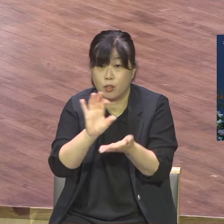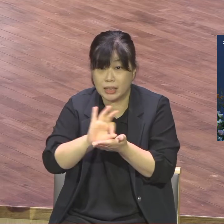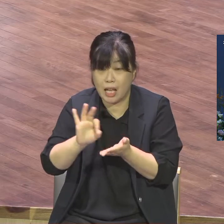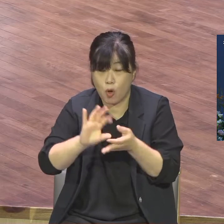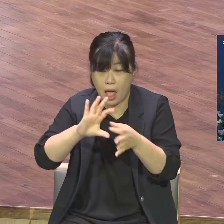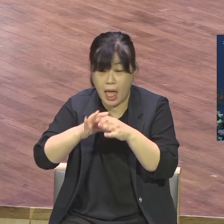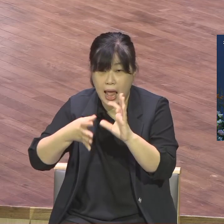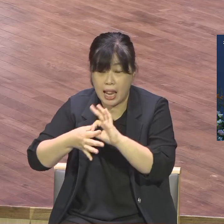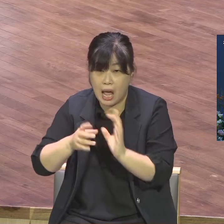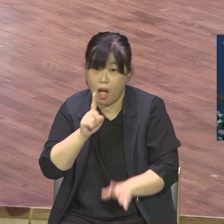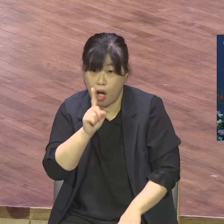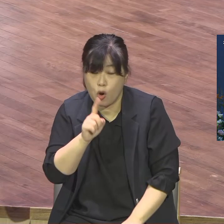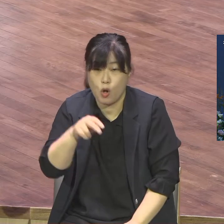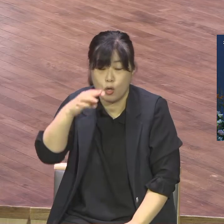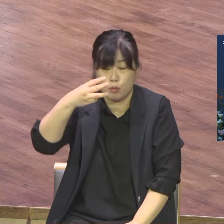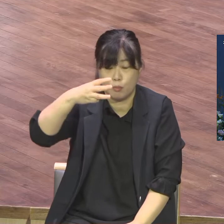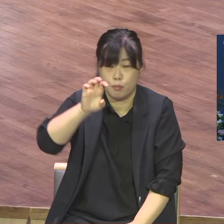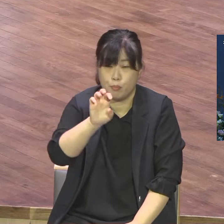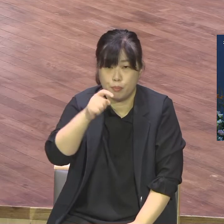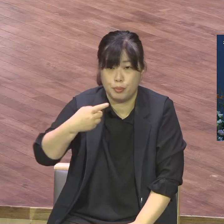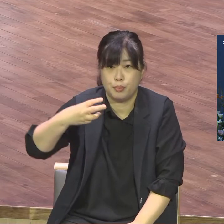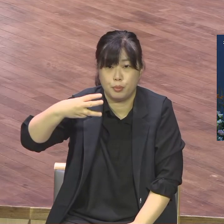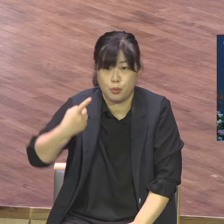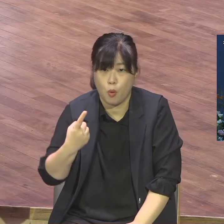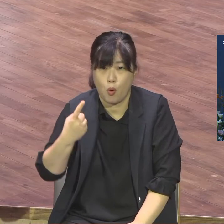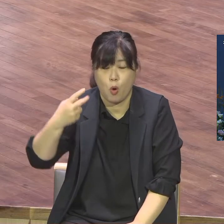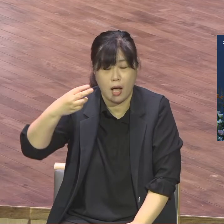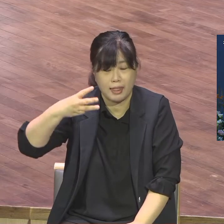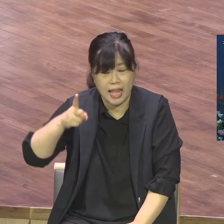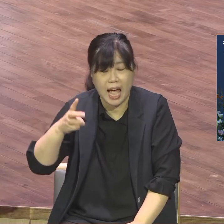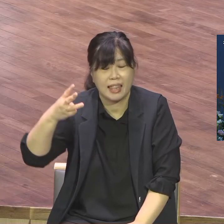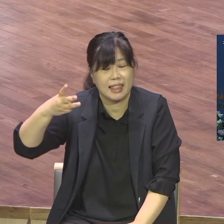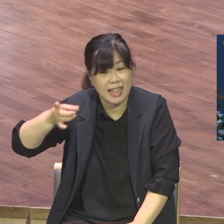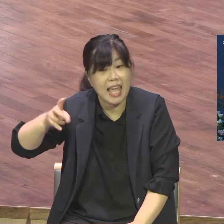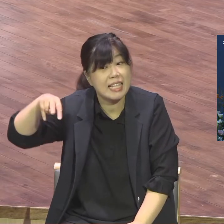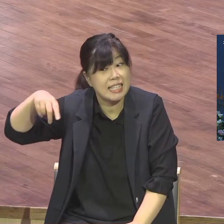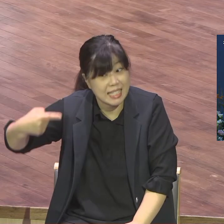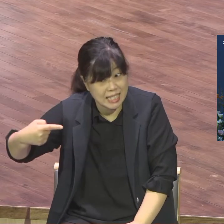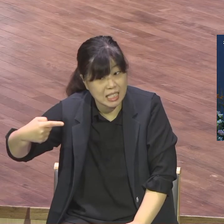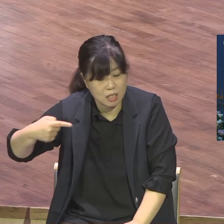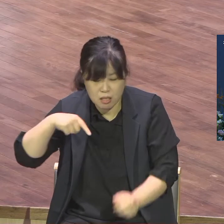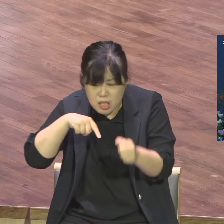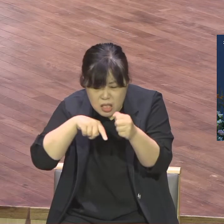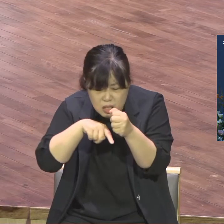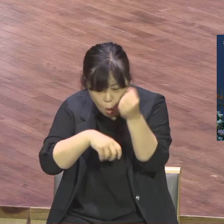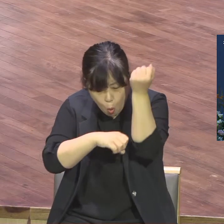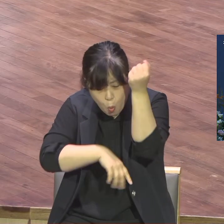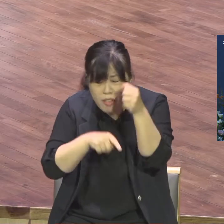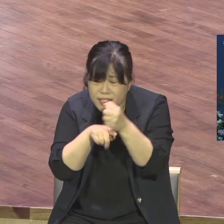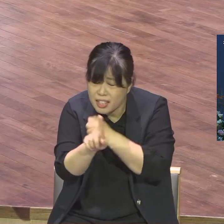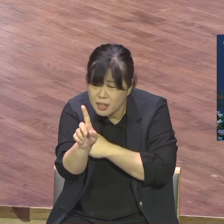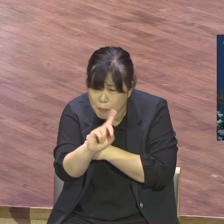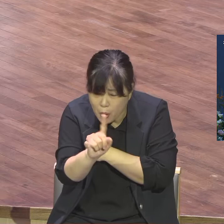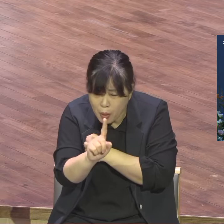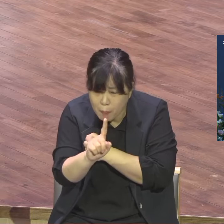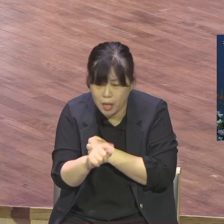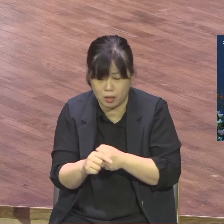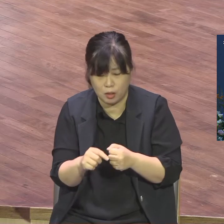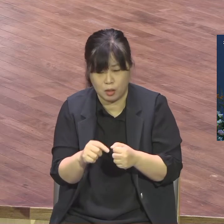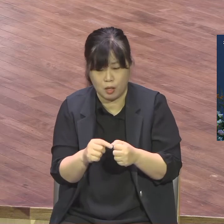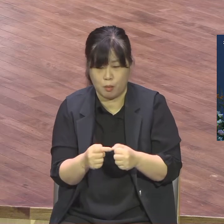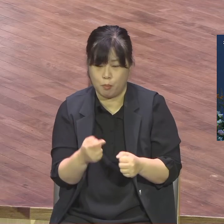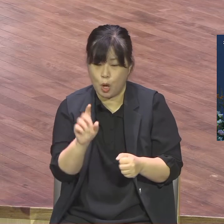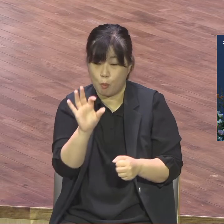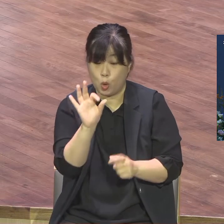유대 공동체의 법률적 조력자나 물질적 후원자를 의미합니다. 여기서 볼 때는요,